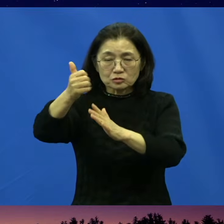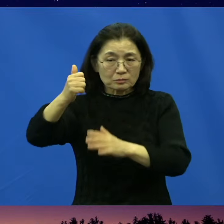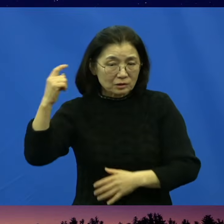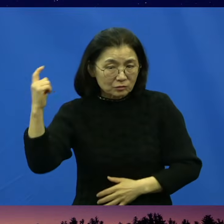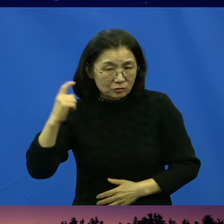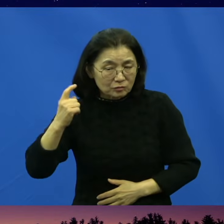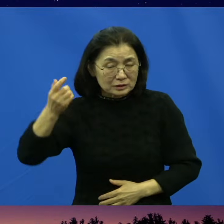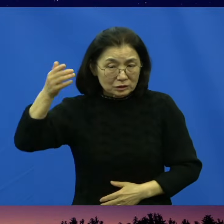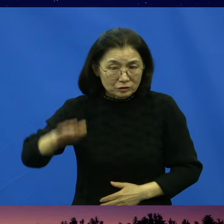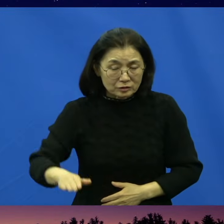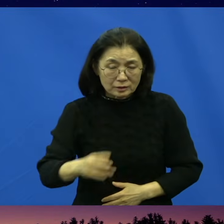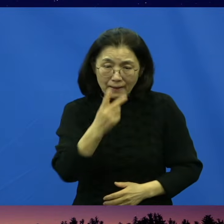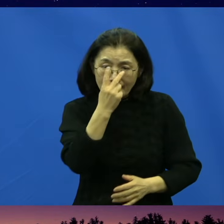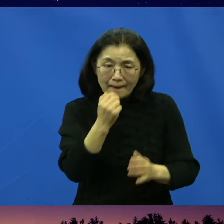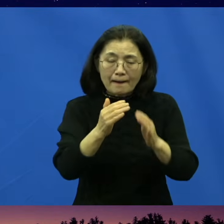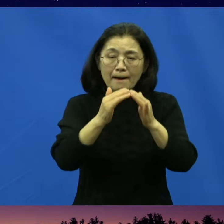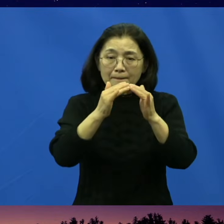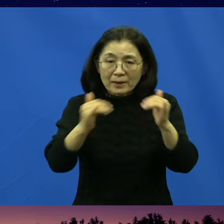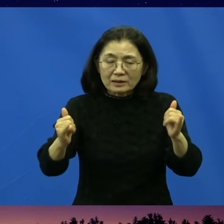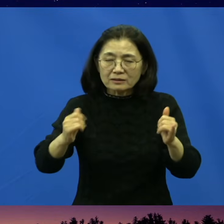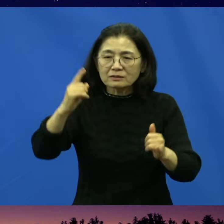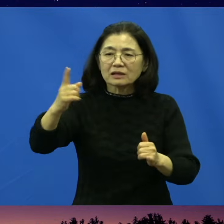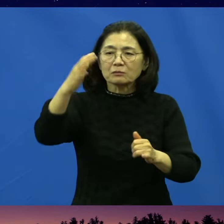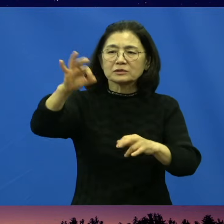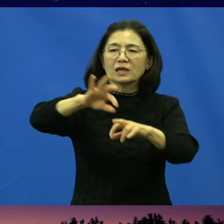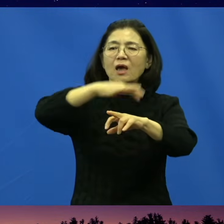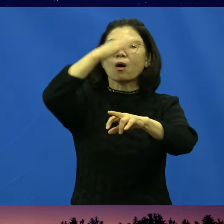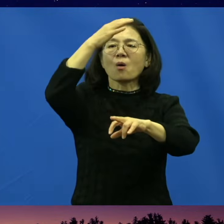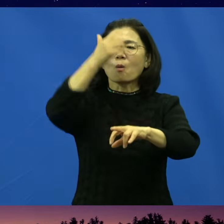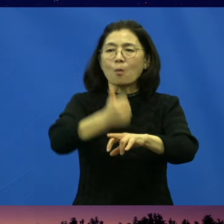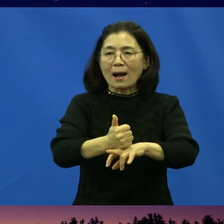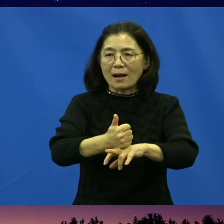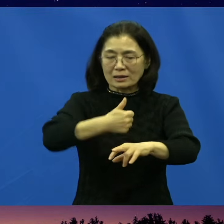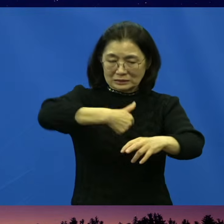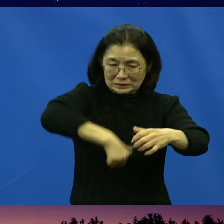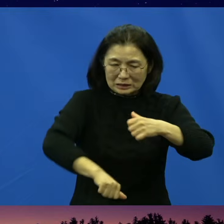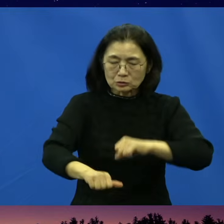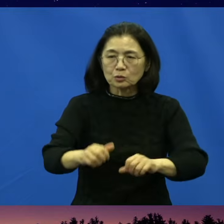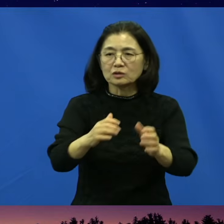다윗의 자손 예수라는 이 놀라운 고백을 할 수 있었을까요?